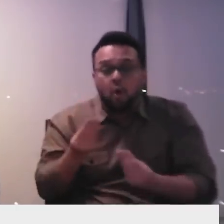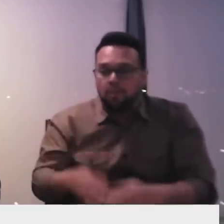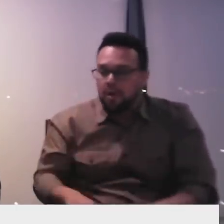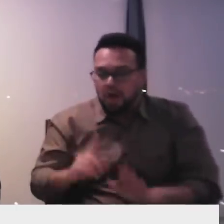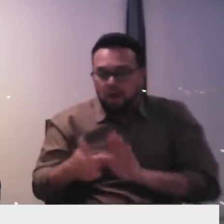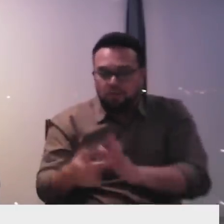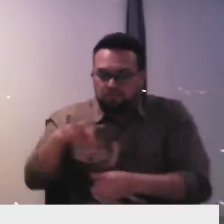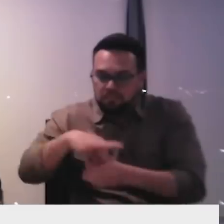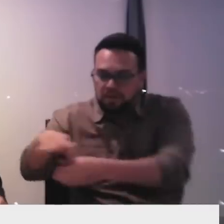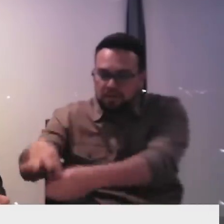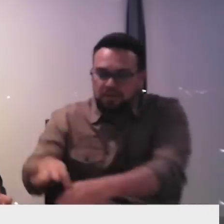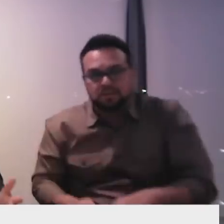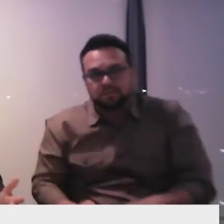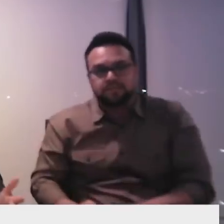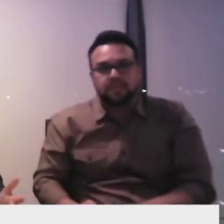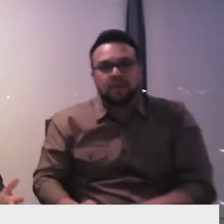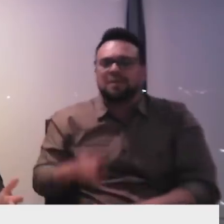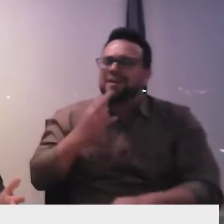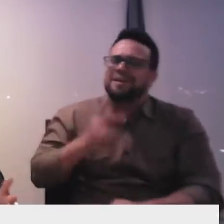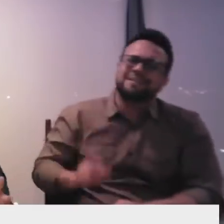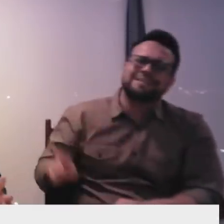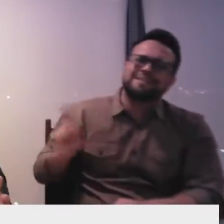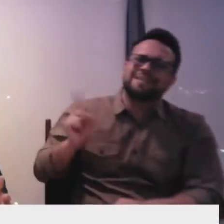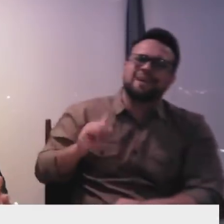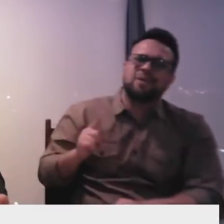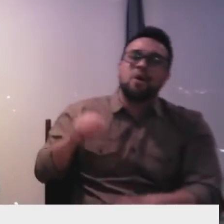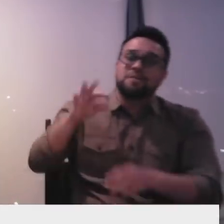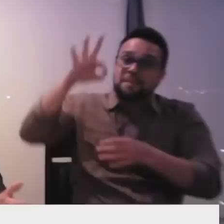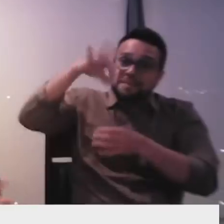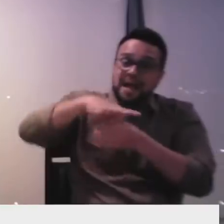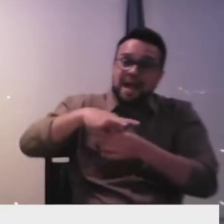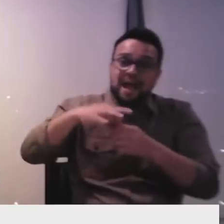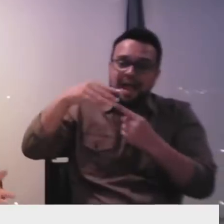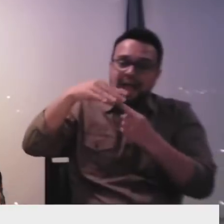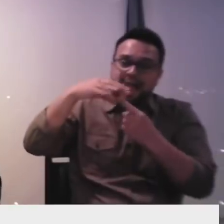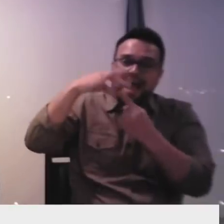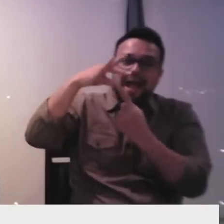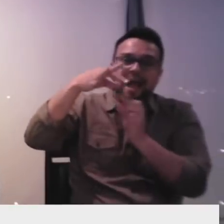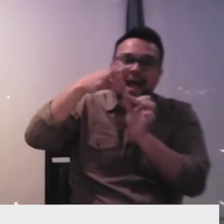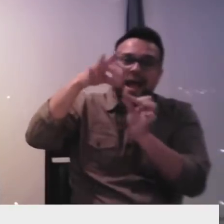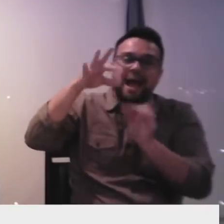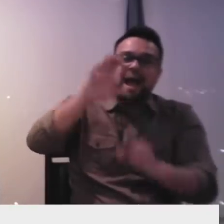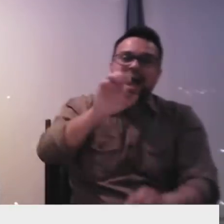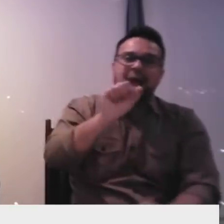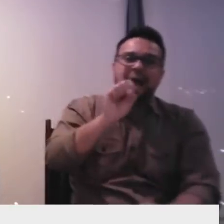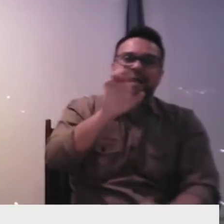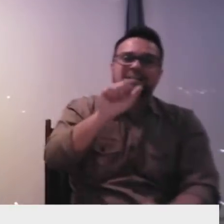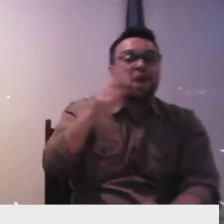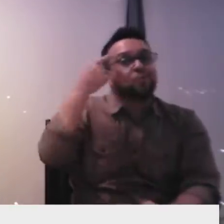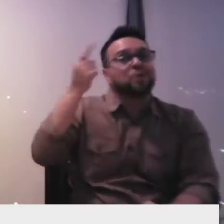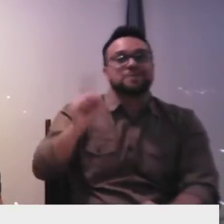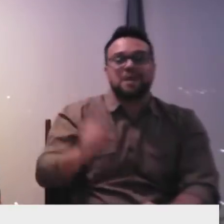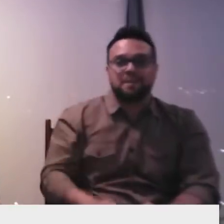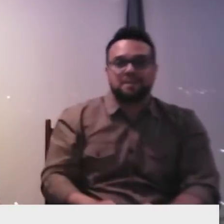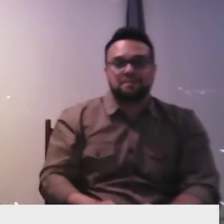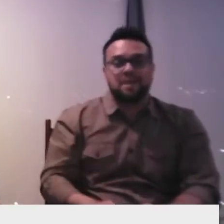peguei e plantei arroz. Aí eu plantei. Falei, não, você tem que plantar arroz com casca. Eu não sabia que o arroz tinha casca. Plantava